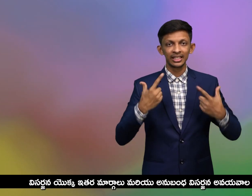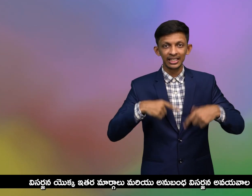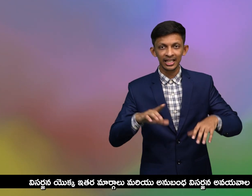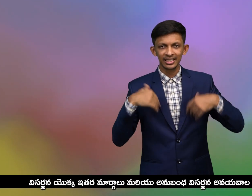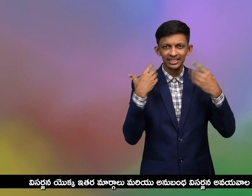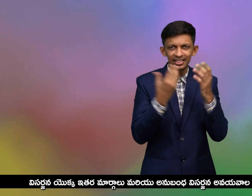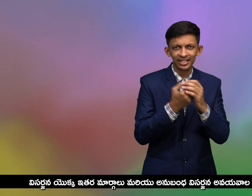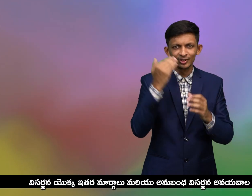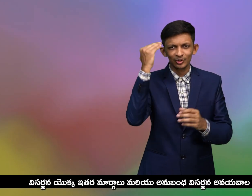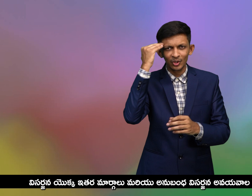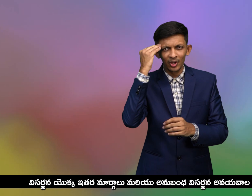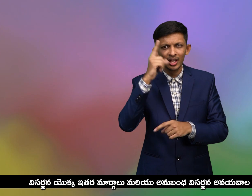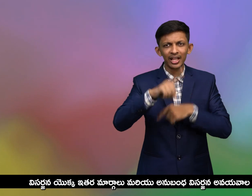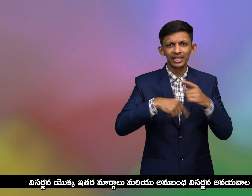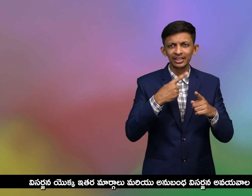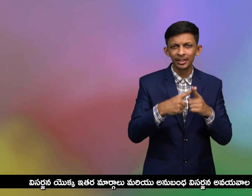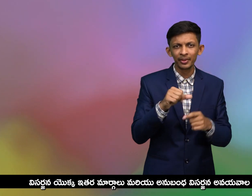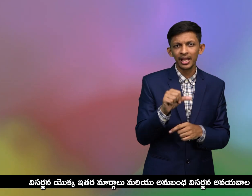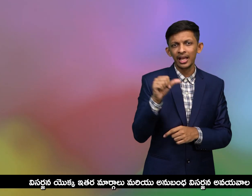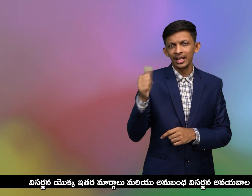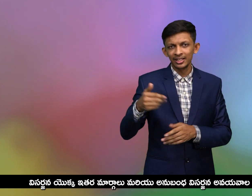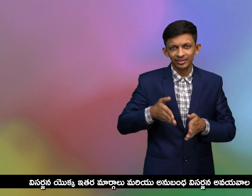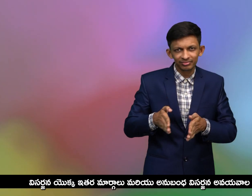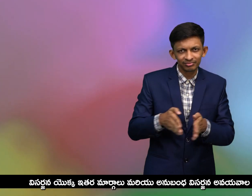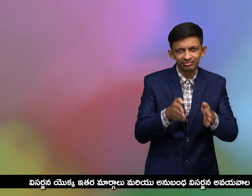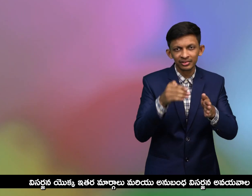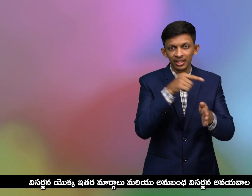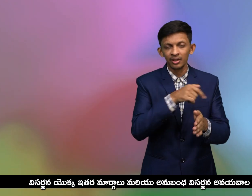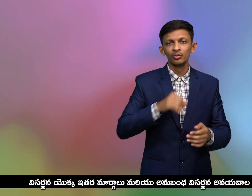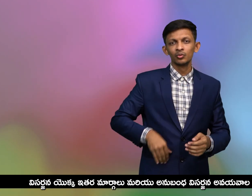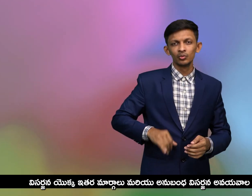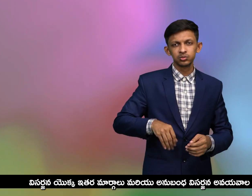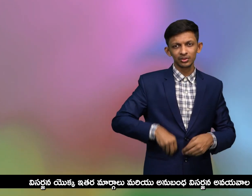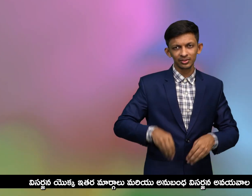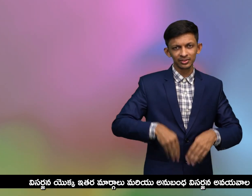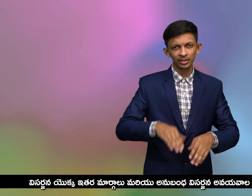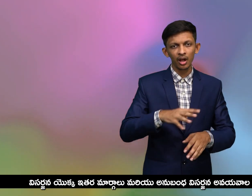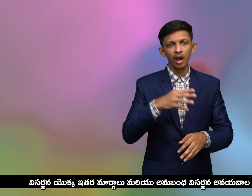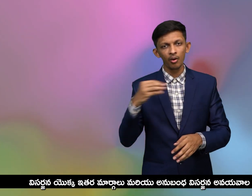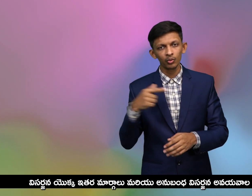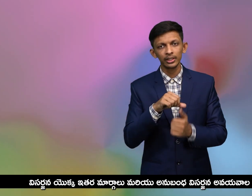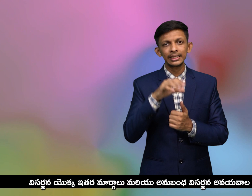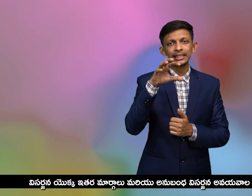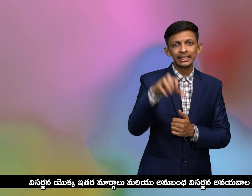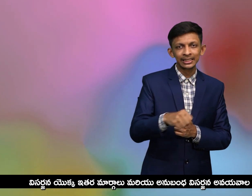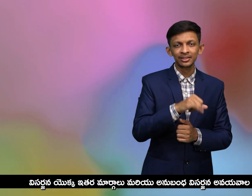విసర్జన యొక్క ఇతర మార్గాలు మరియు అనుబంధ విసర్జన అవయవాల గురించి తెలుసుకుందాం.